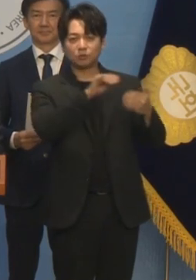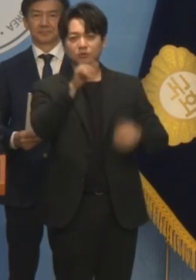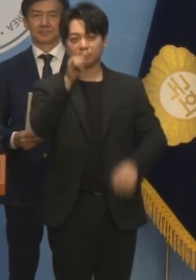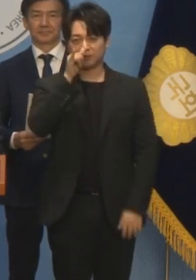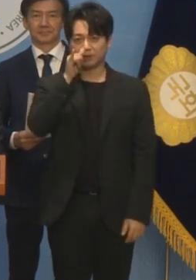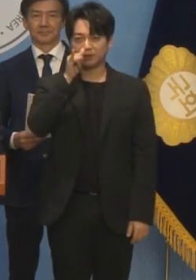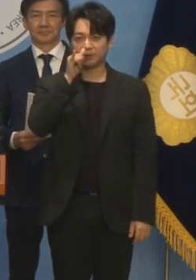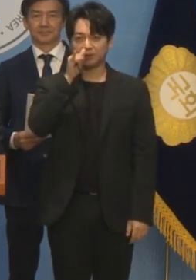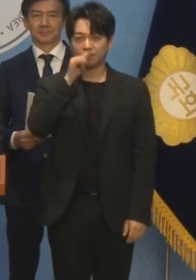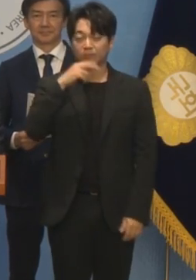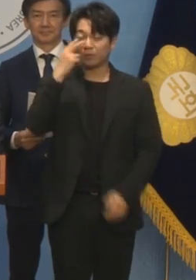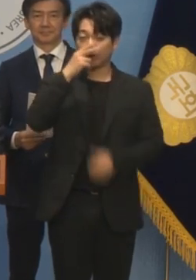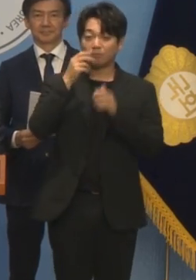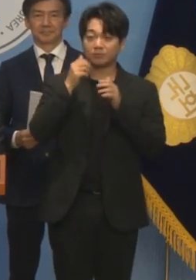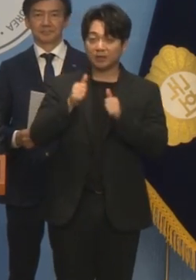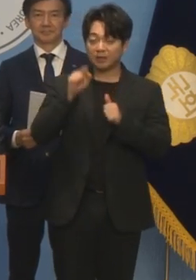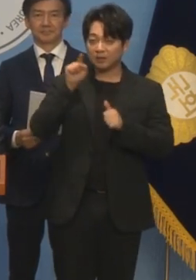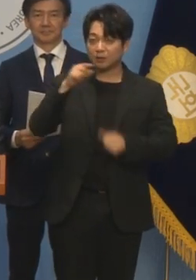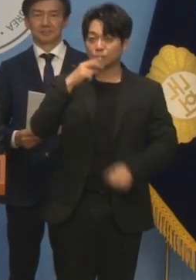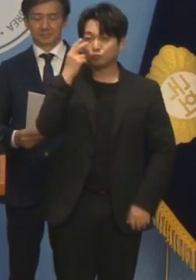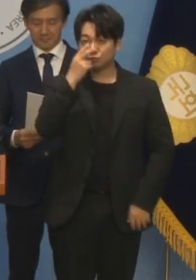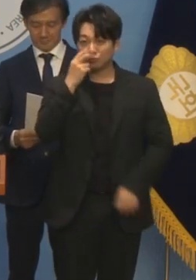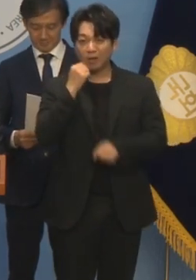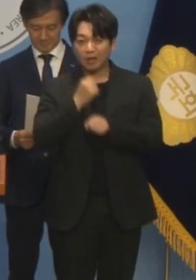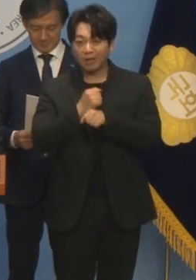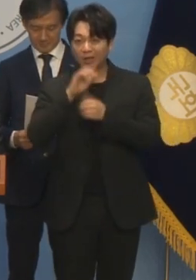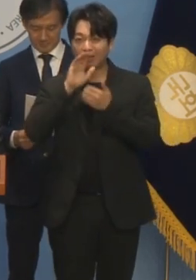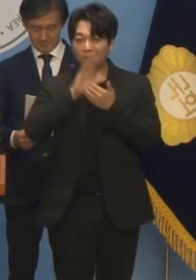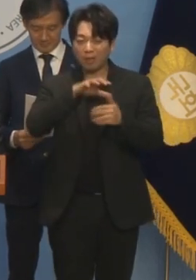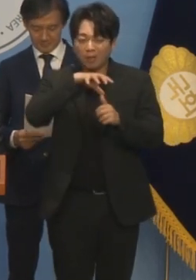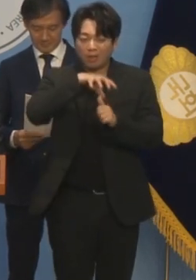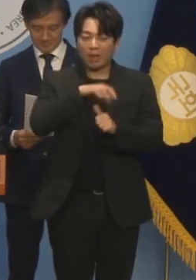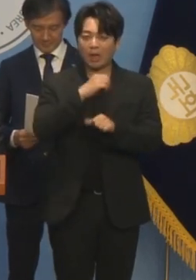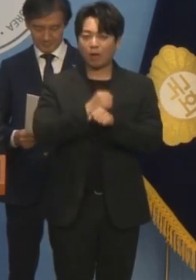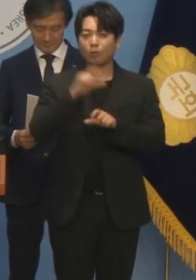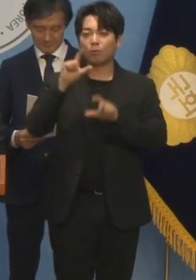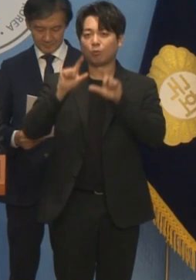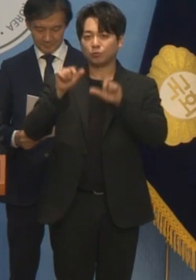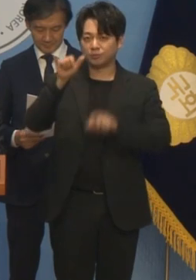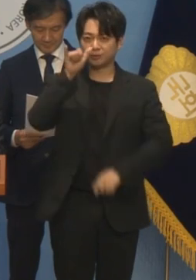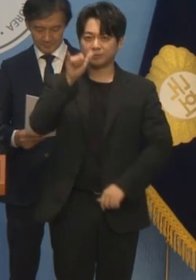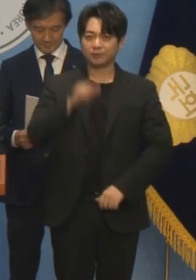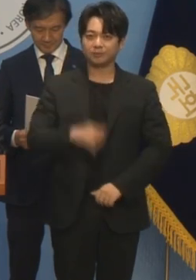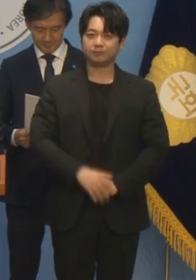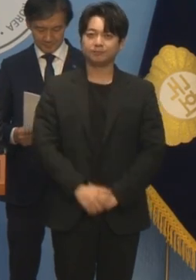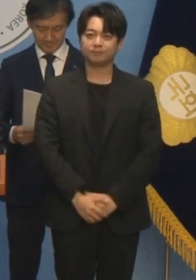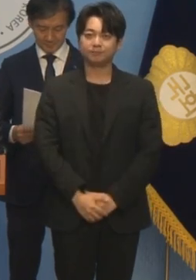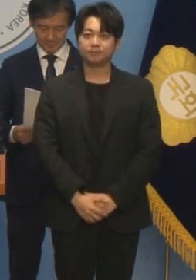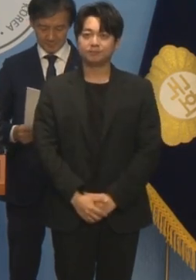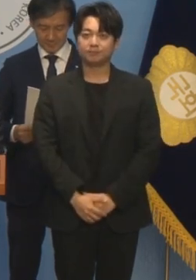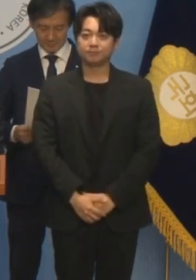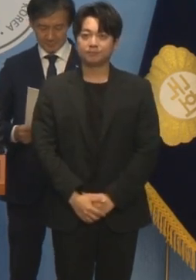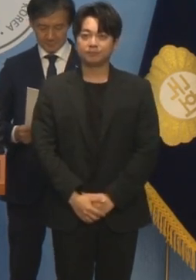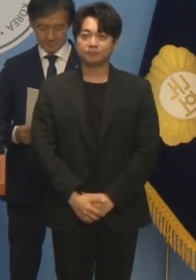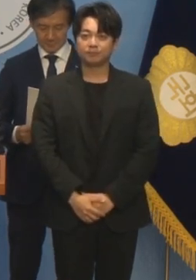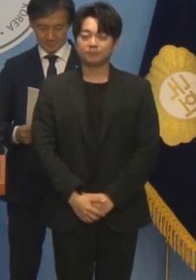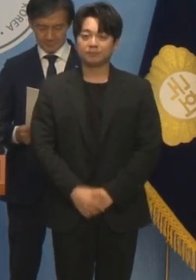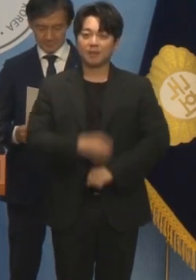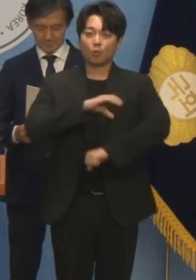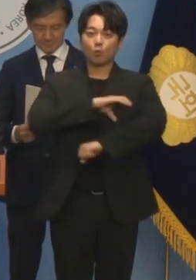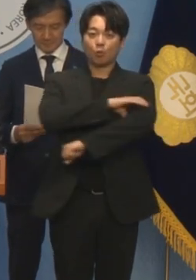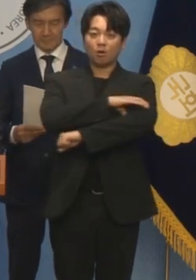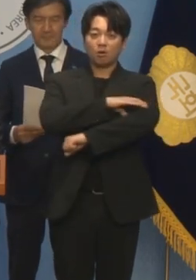있었던 검찰이 도리어 처근해 보일 정도였습니다. 살관수, 즉 살아있는 검찰